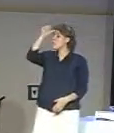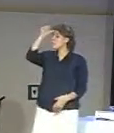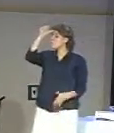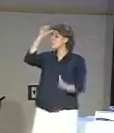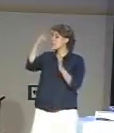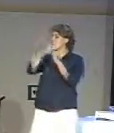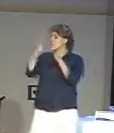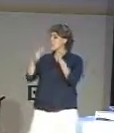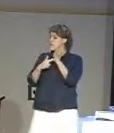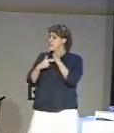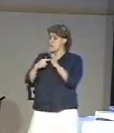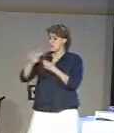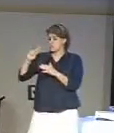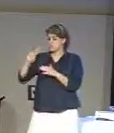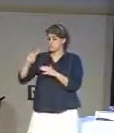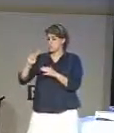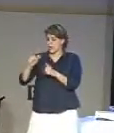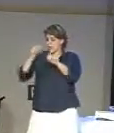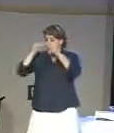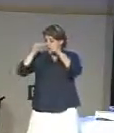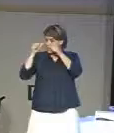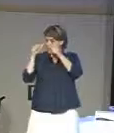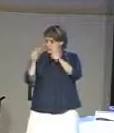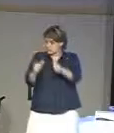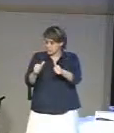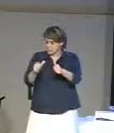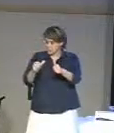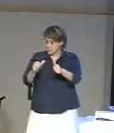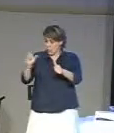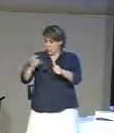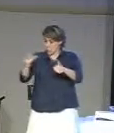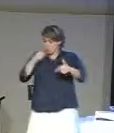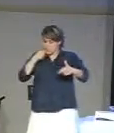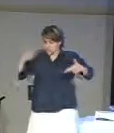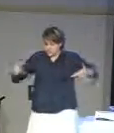Universalización para la atención de la emergencia obstétrica,